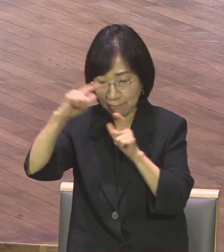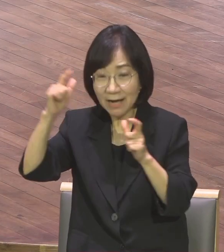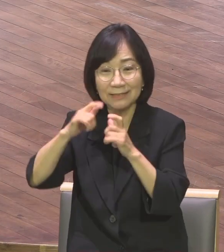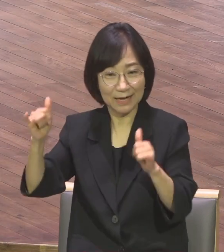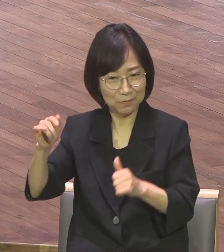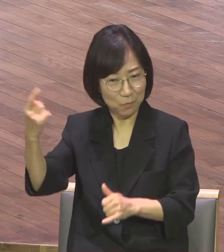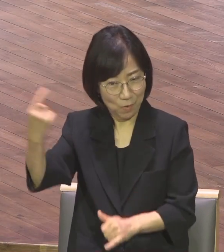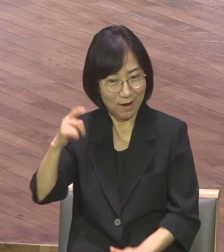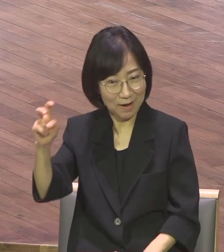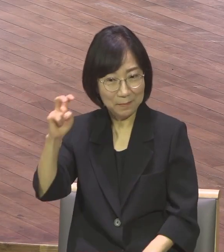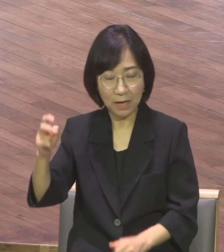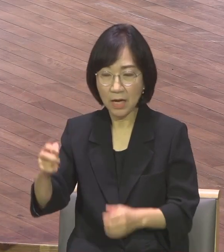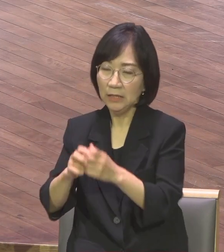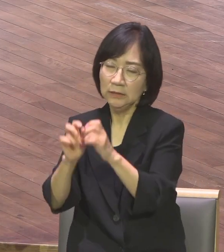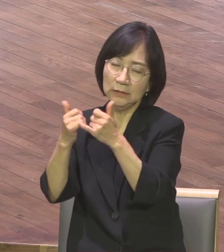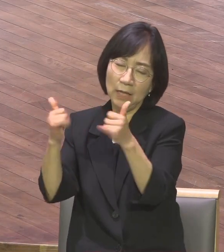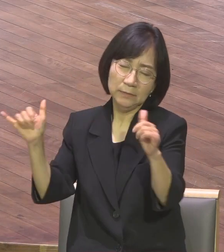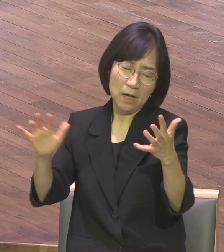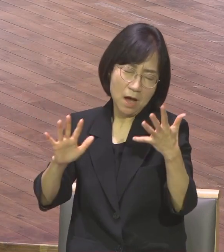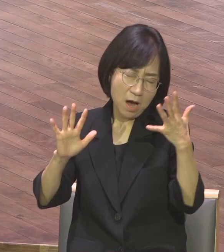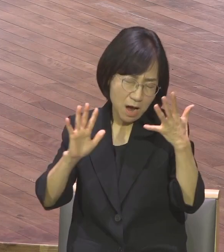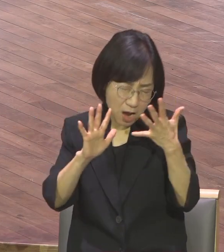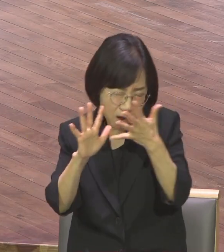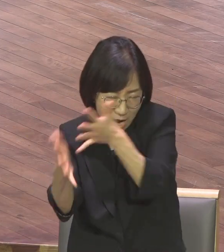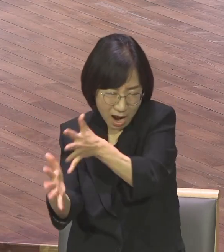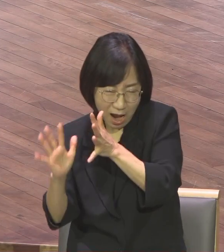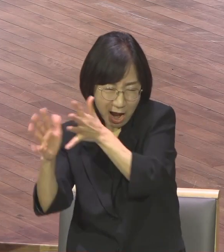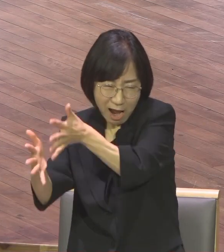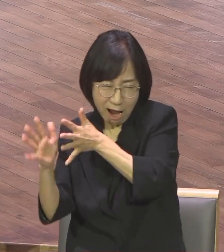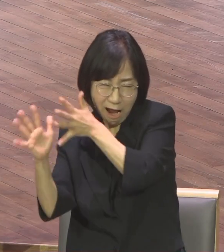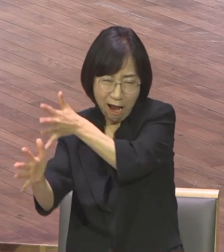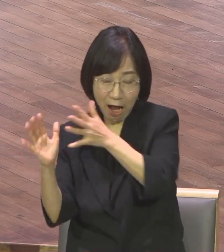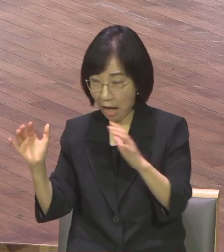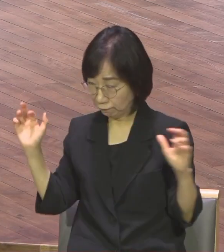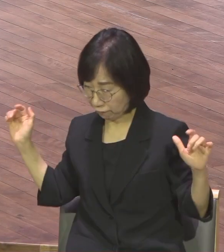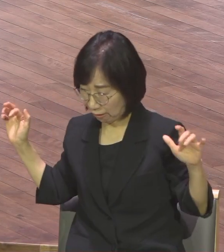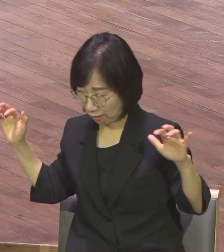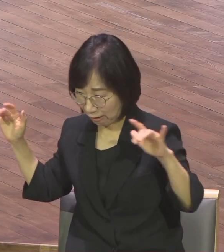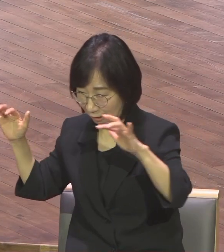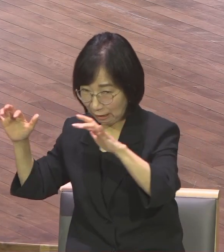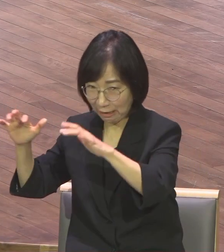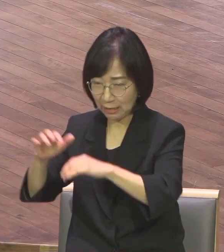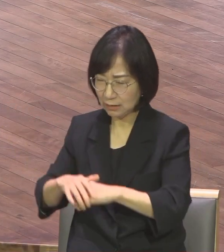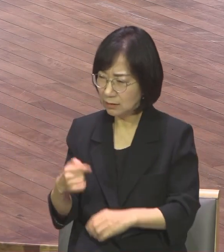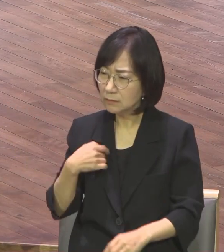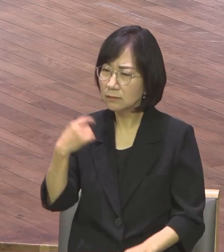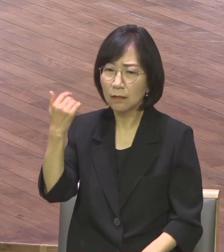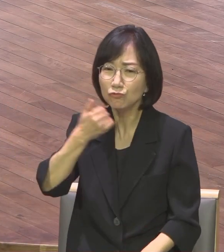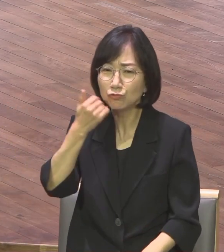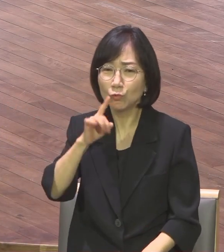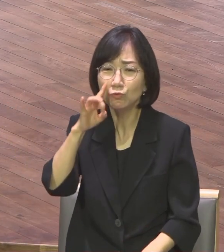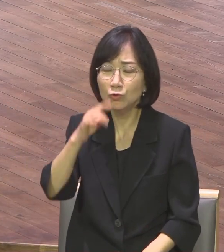서가지고 정말 그거 보겠다고, 그 연예인 보게 내가 볼 때는 잘 모르겠던데 유명하다네,